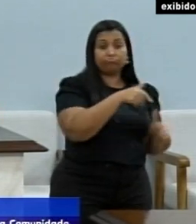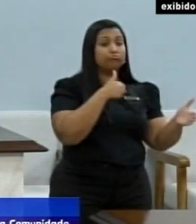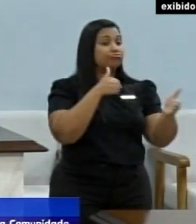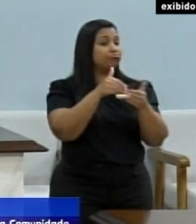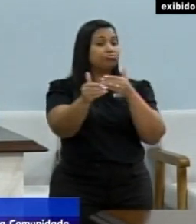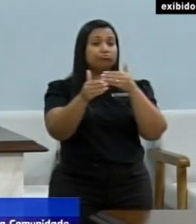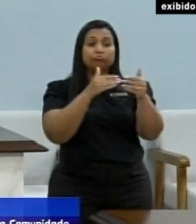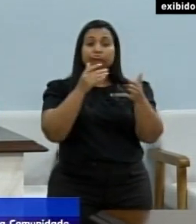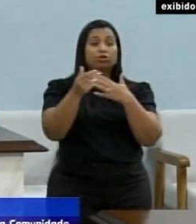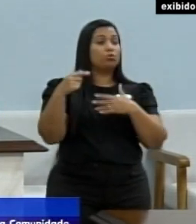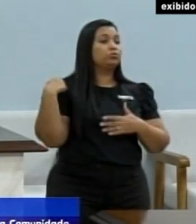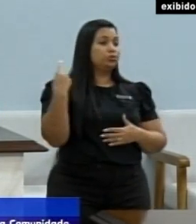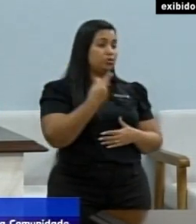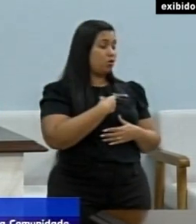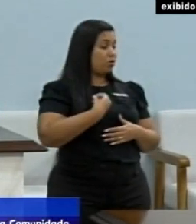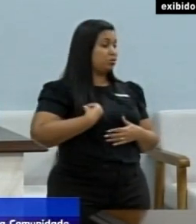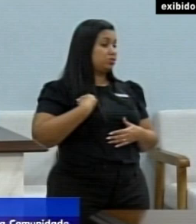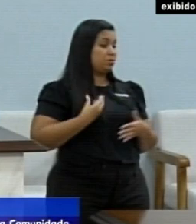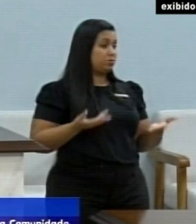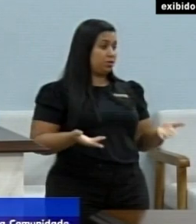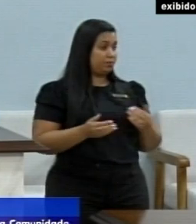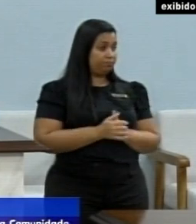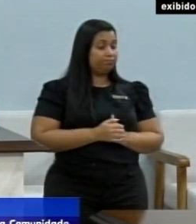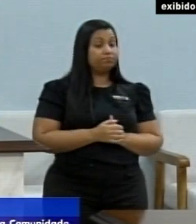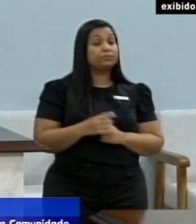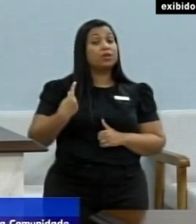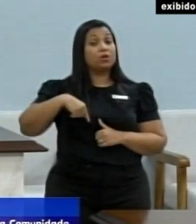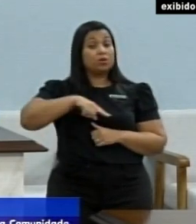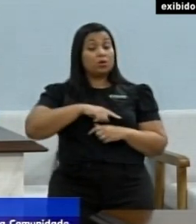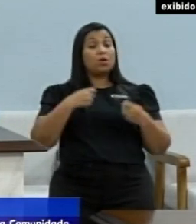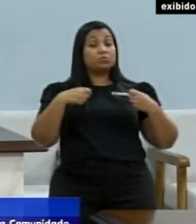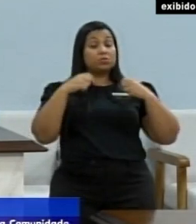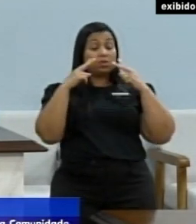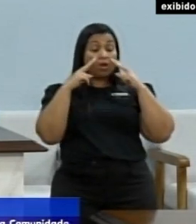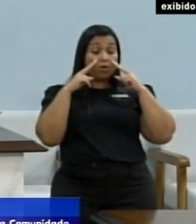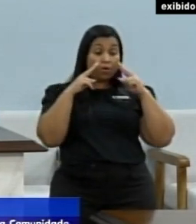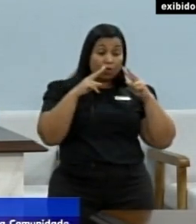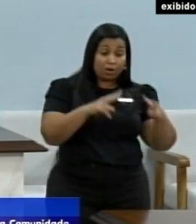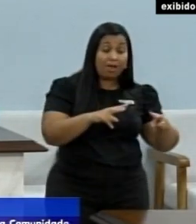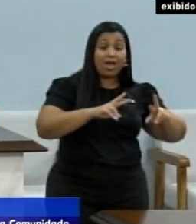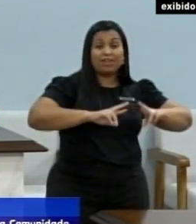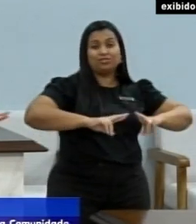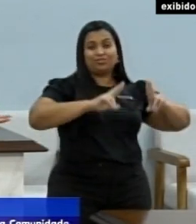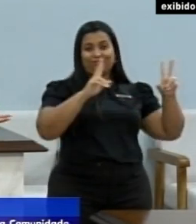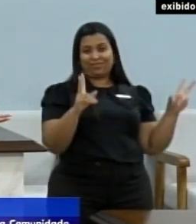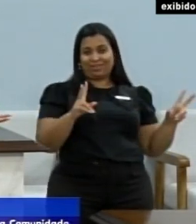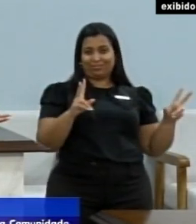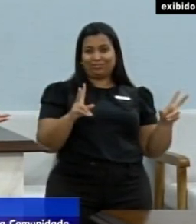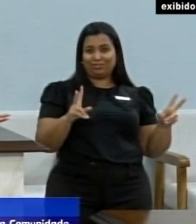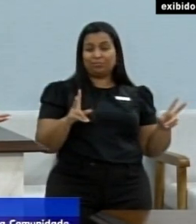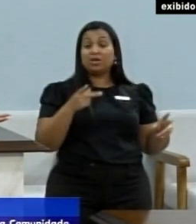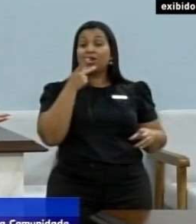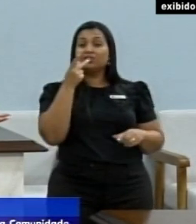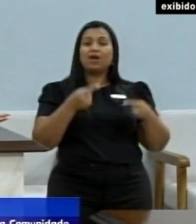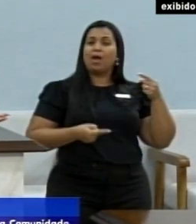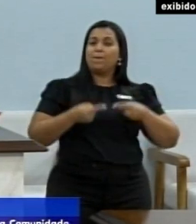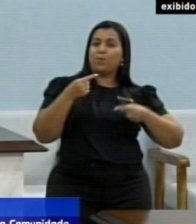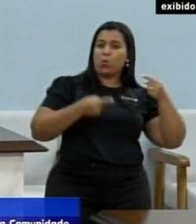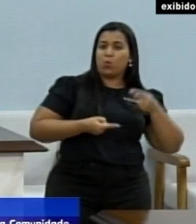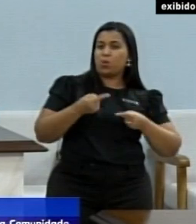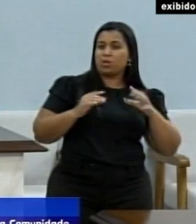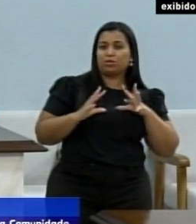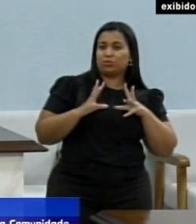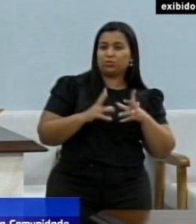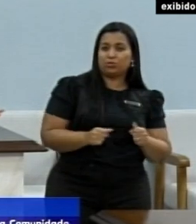de nós que estamos aqui. Então a gente precisa ter um olhar muito diferente, porque a gente fala muito de políticas públicas, né?